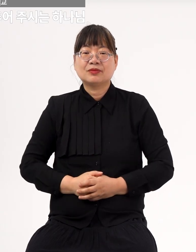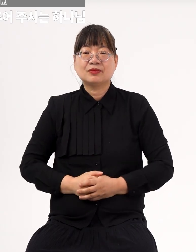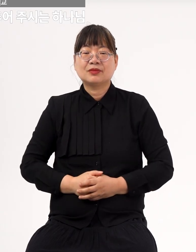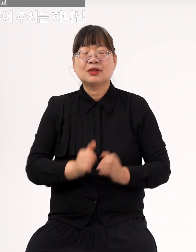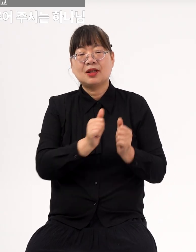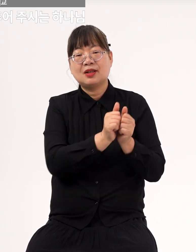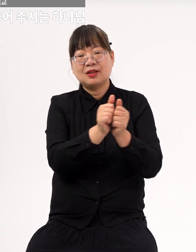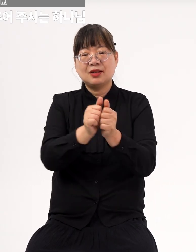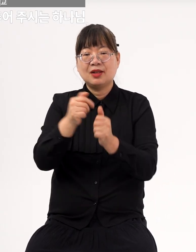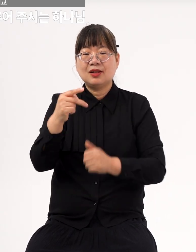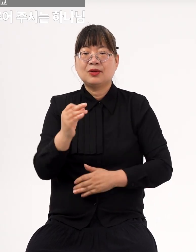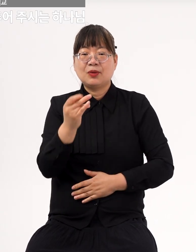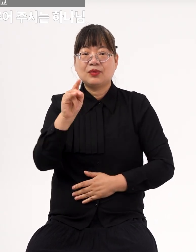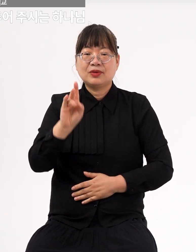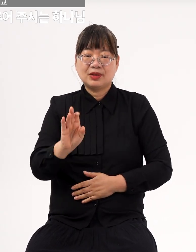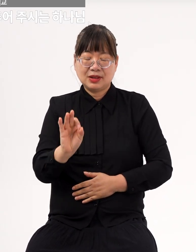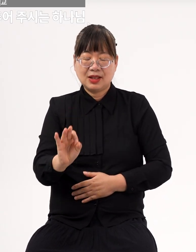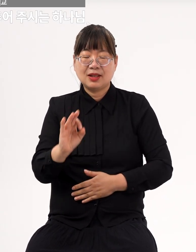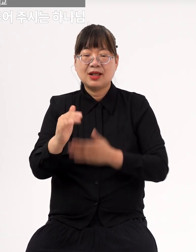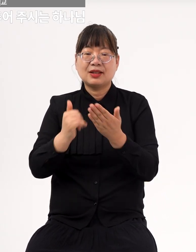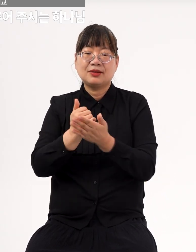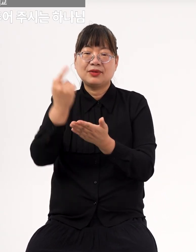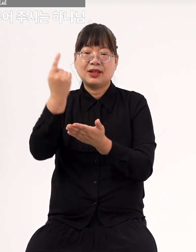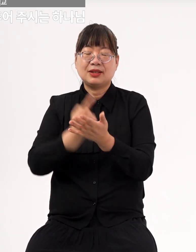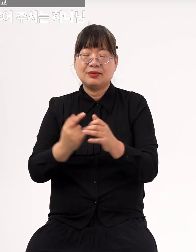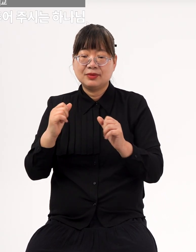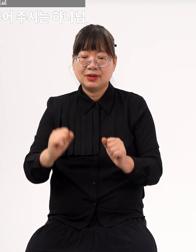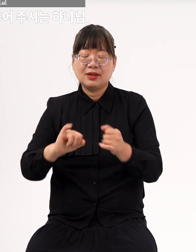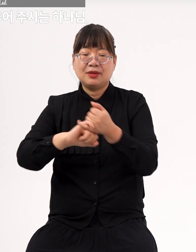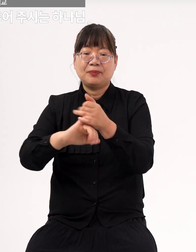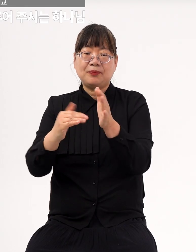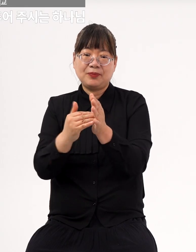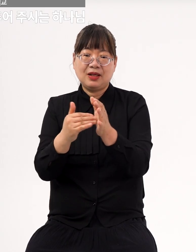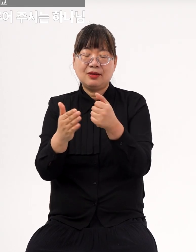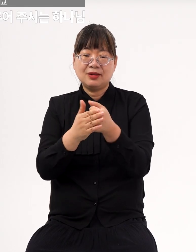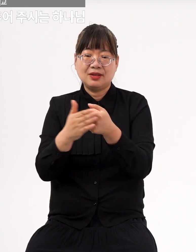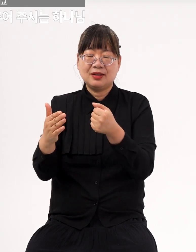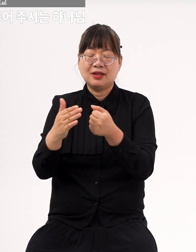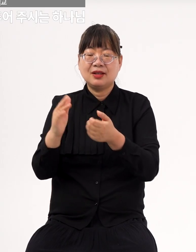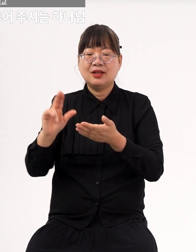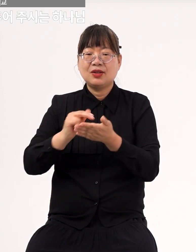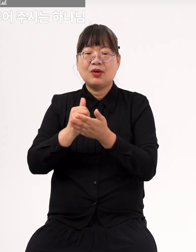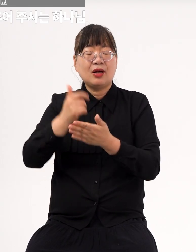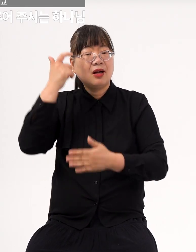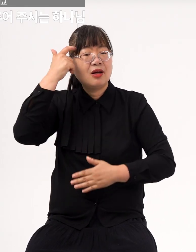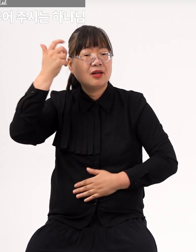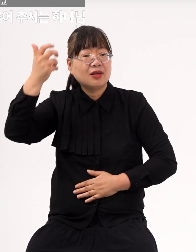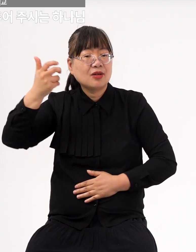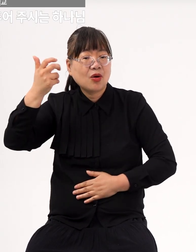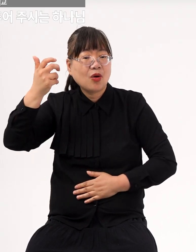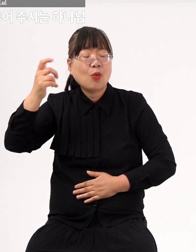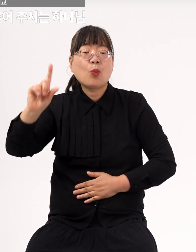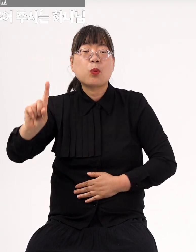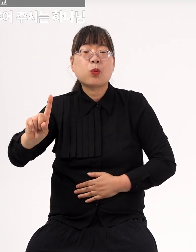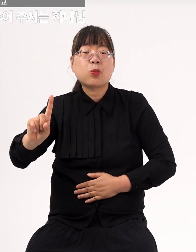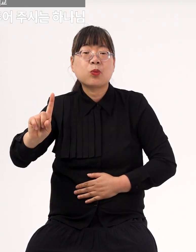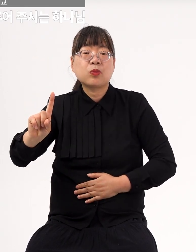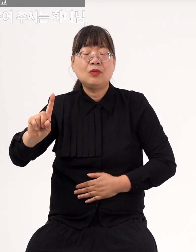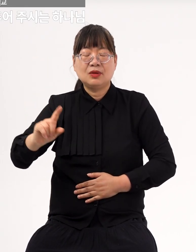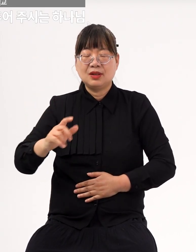동행, 임재를 약속했습니다. 그래서 여호와의 영이 어떻게 됐다고 되어